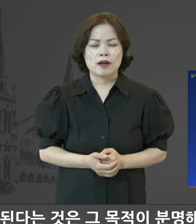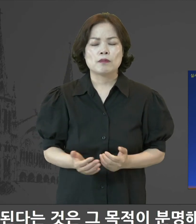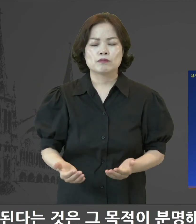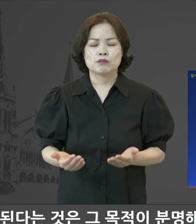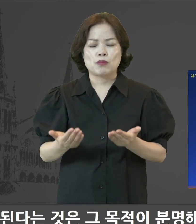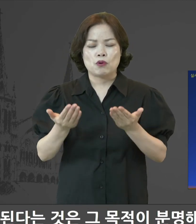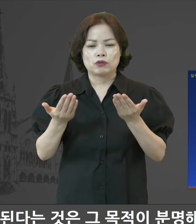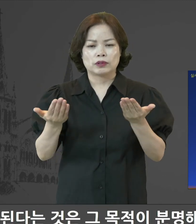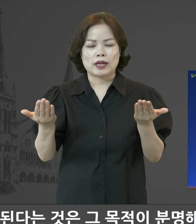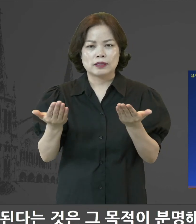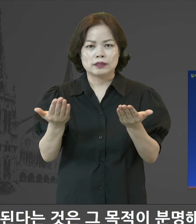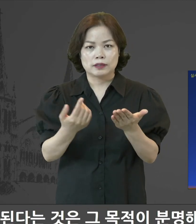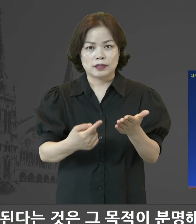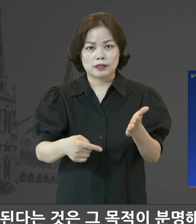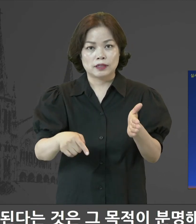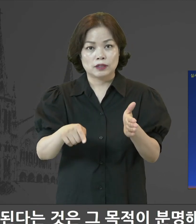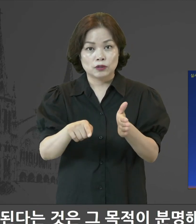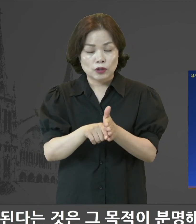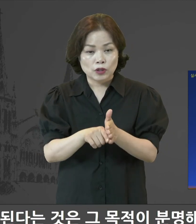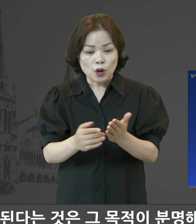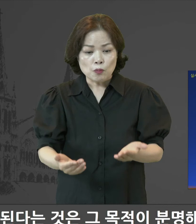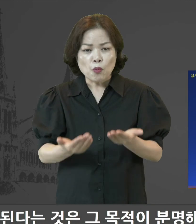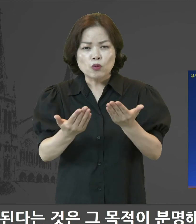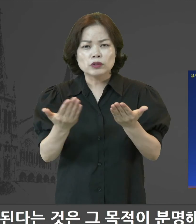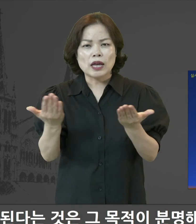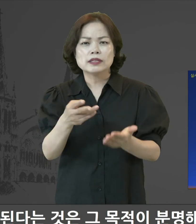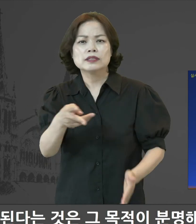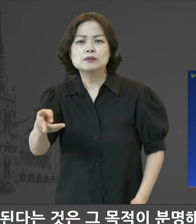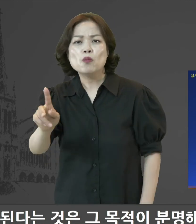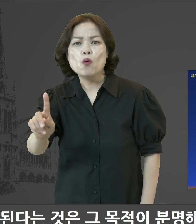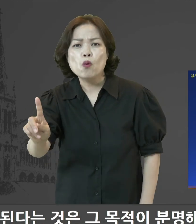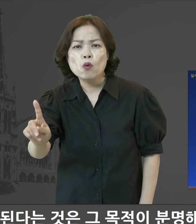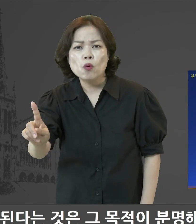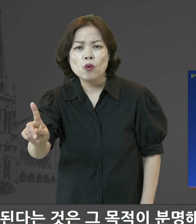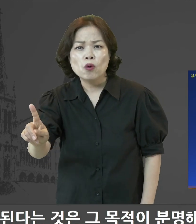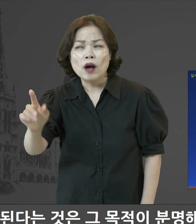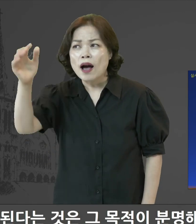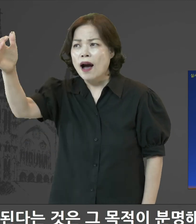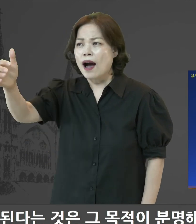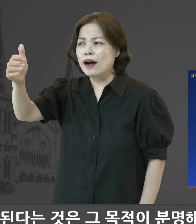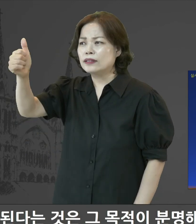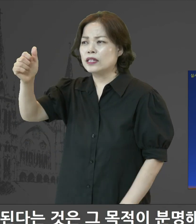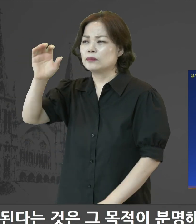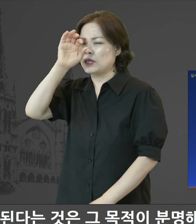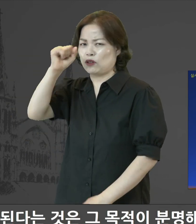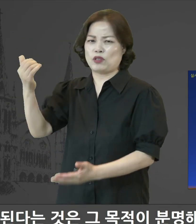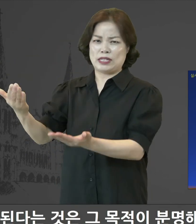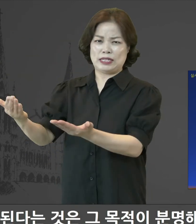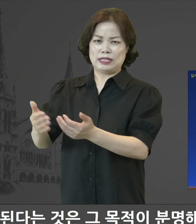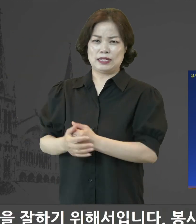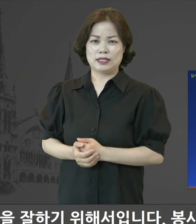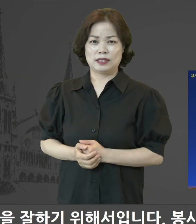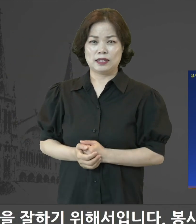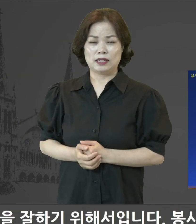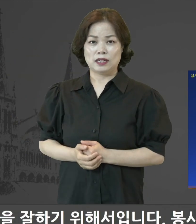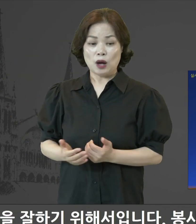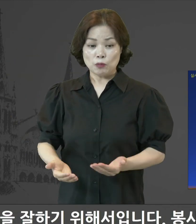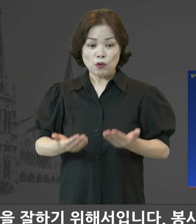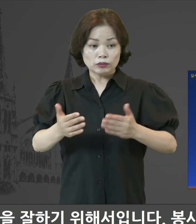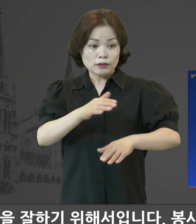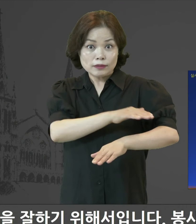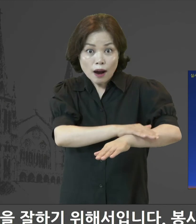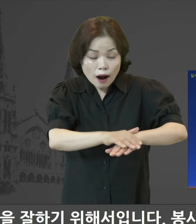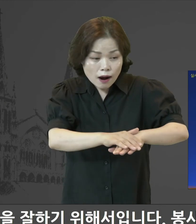봉사의 일을 잘하기 위해서. 이 봉사의 일이라는 것은 하나님의 선한 일이죠. 봉사 한번